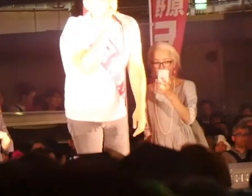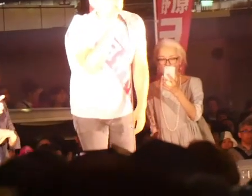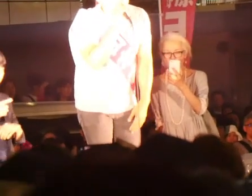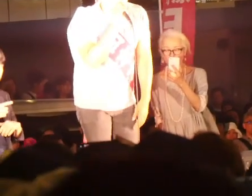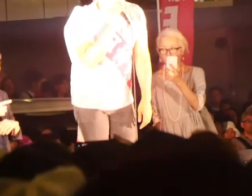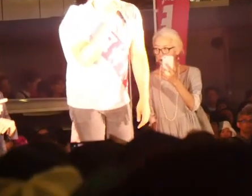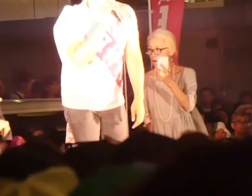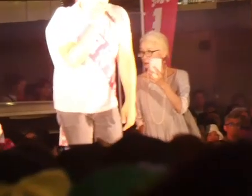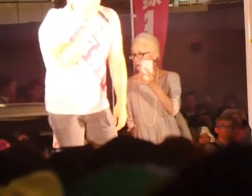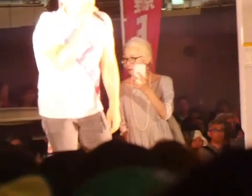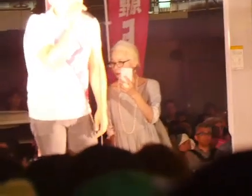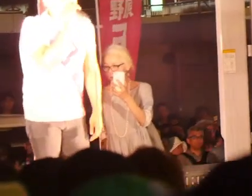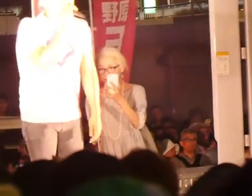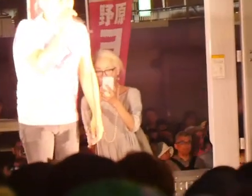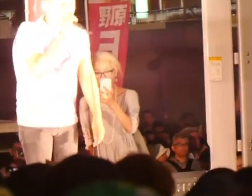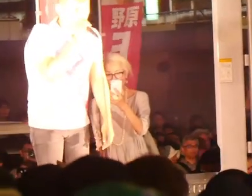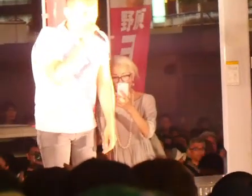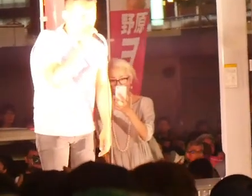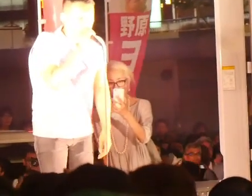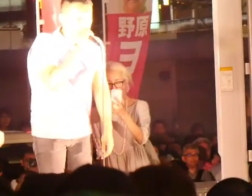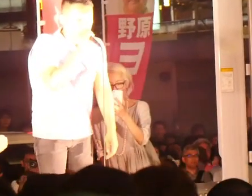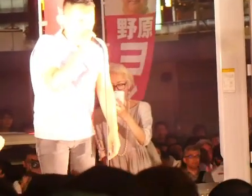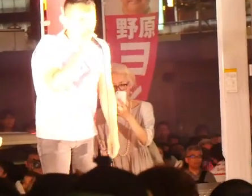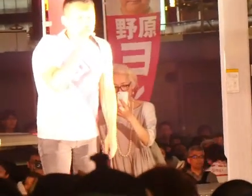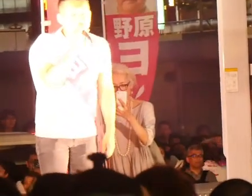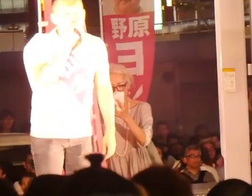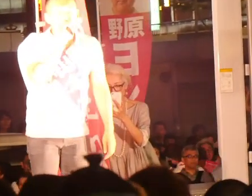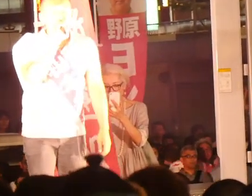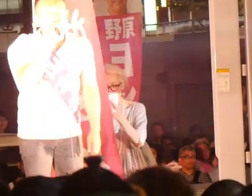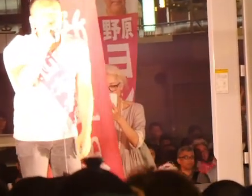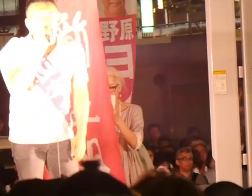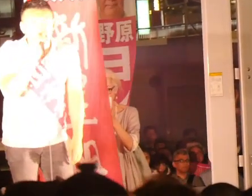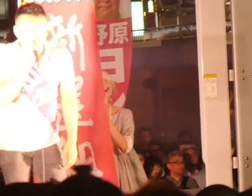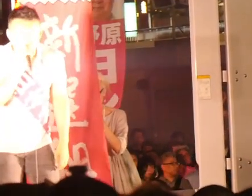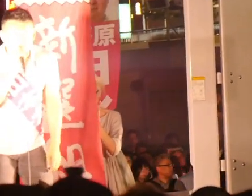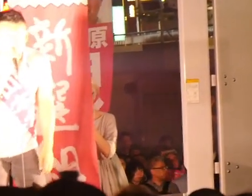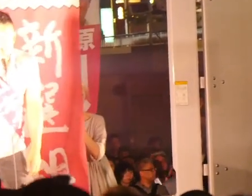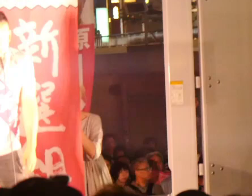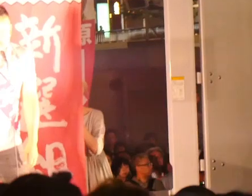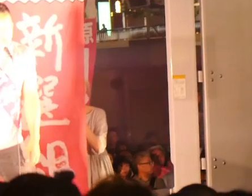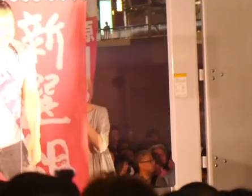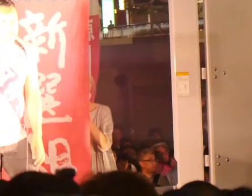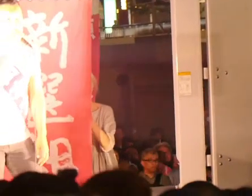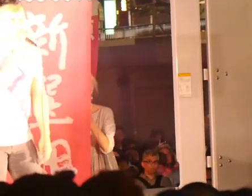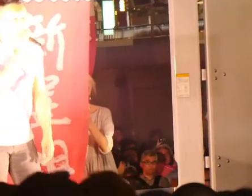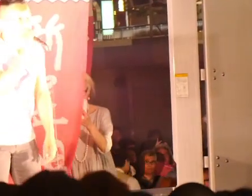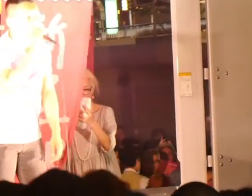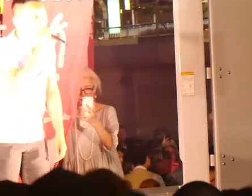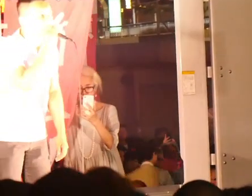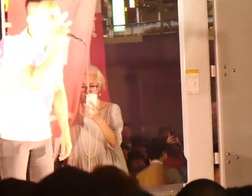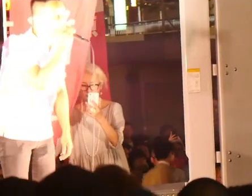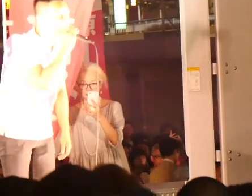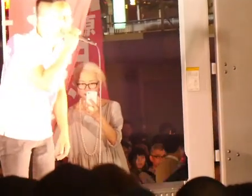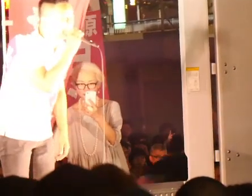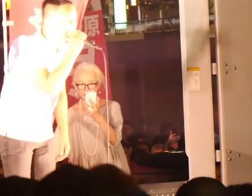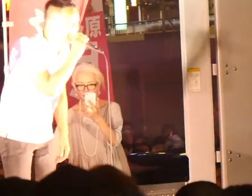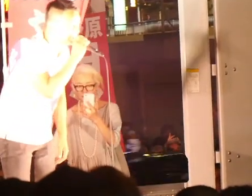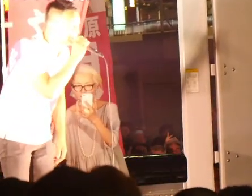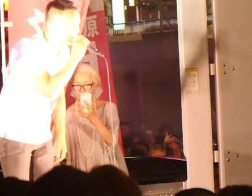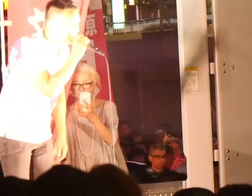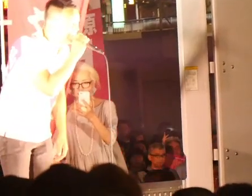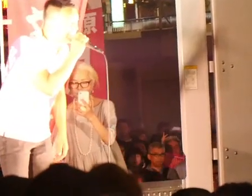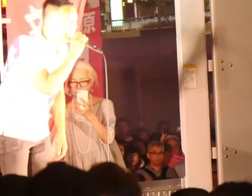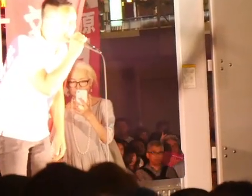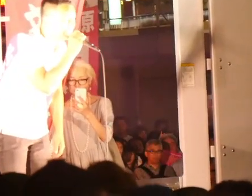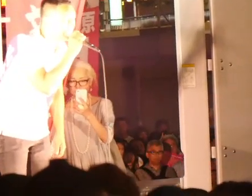京選挙区ではなく、全国からどこにお住まいの方でも山本太郎と書いていただける